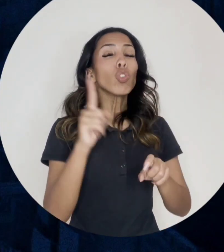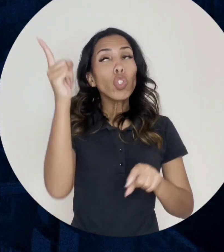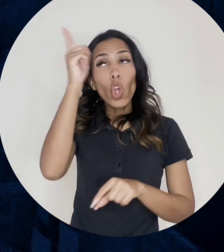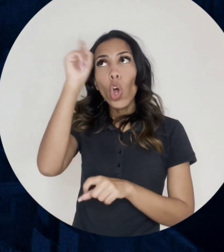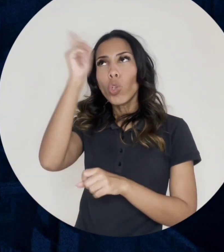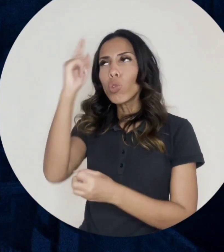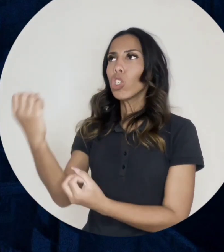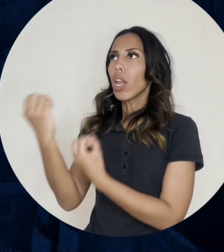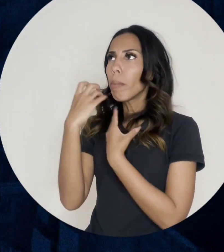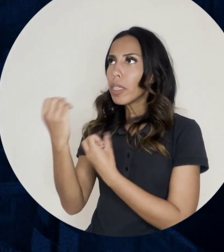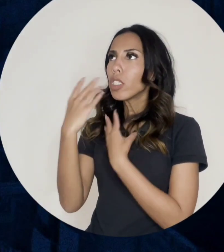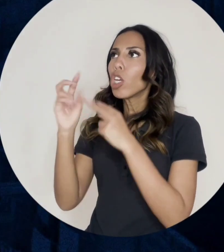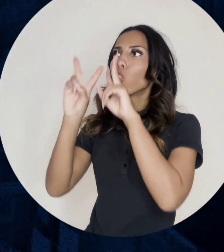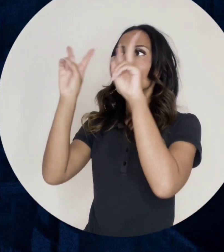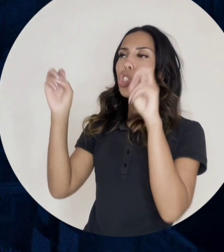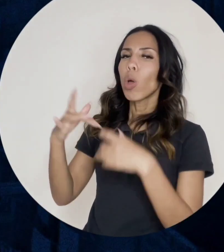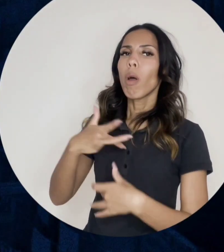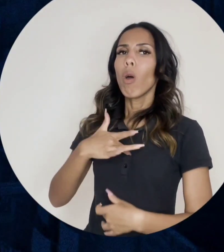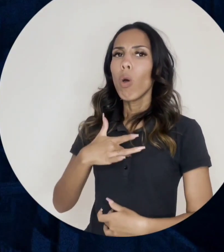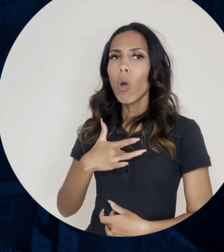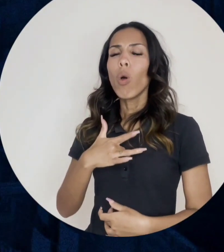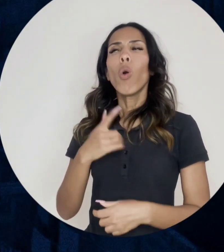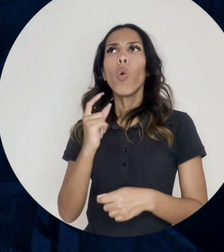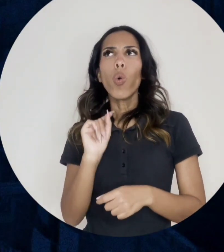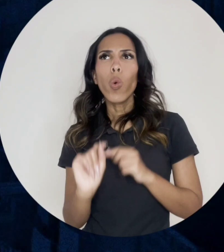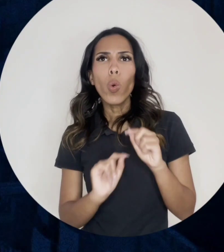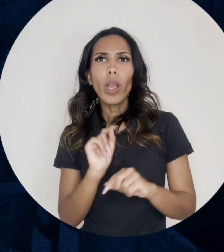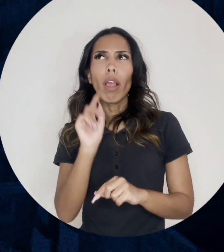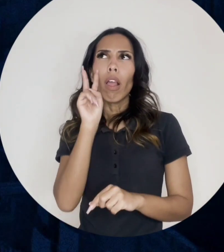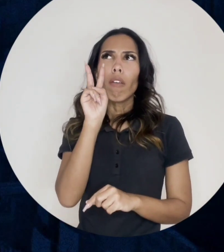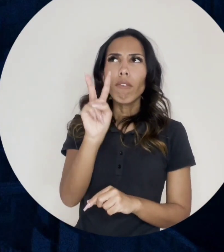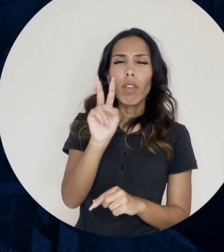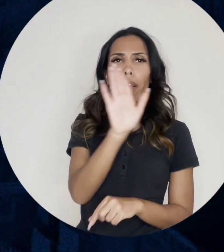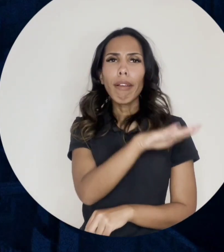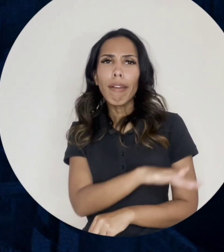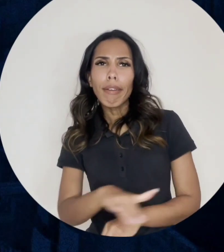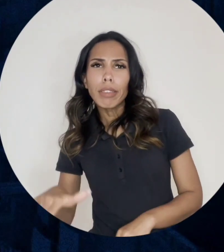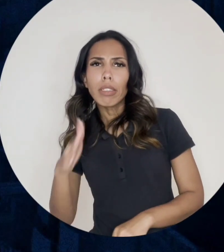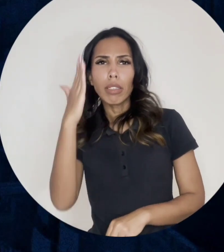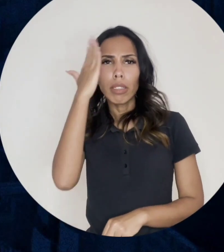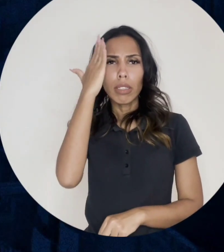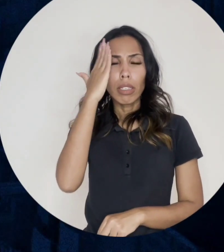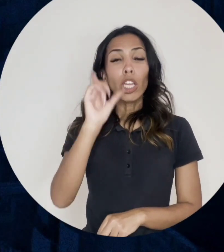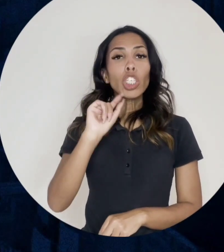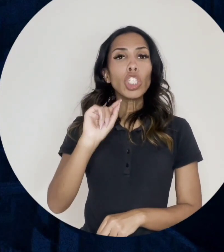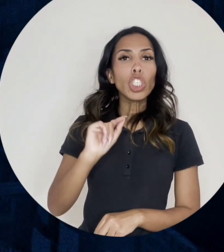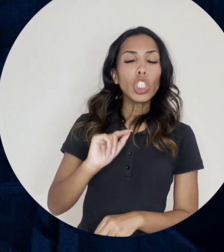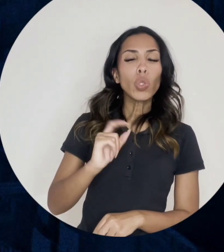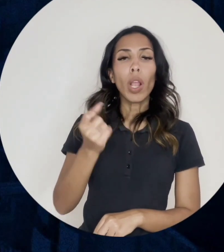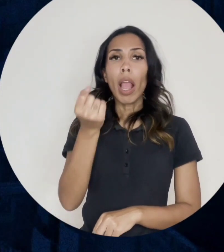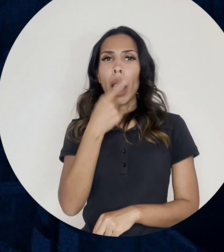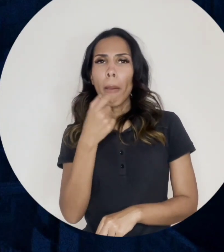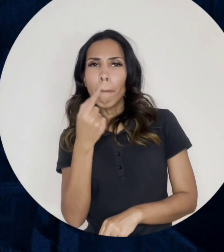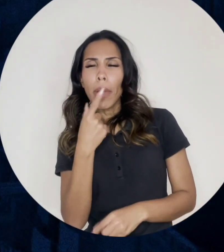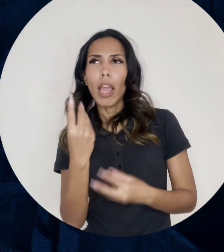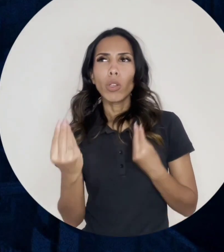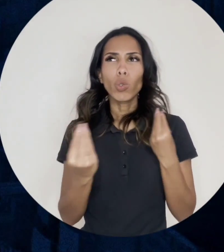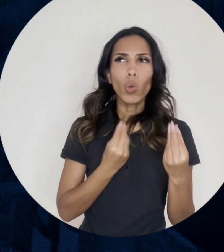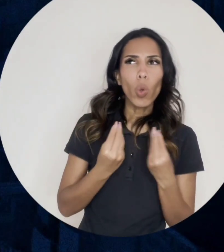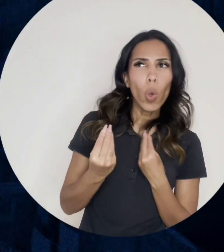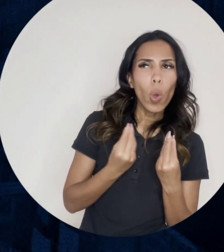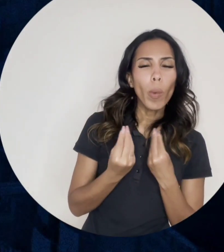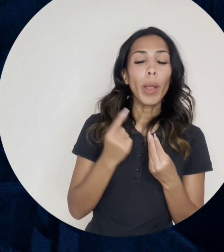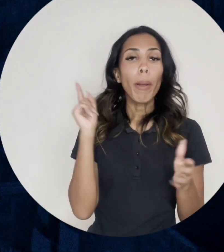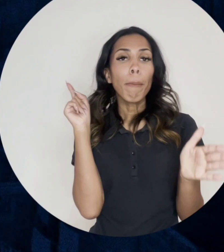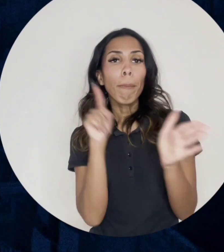aula. O que eu tinha que ficar observando nessas crianças, se eles tinham reação à medicação, pergunta